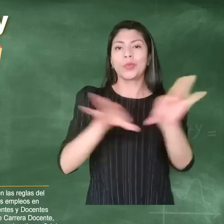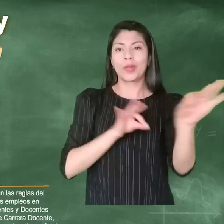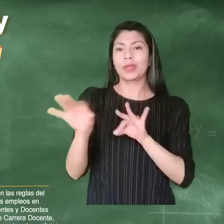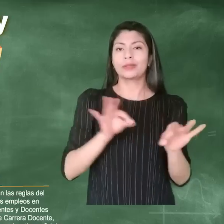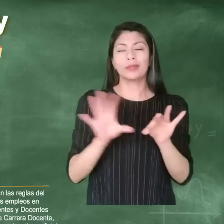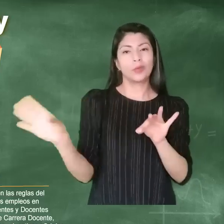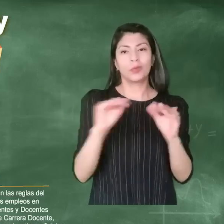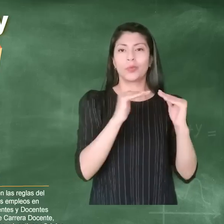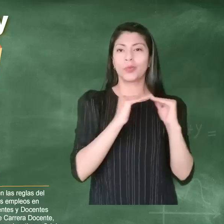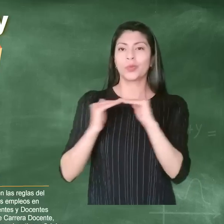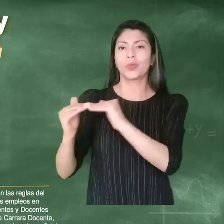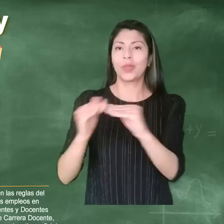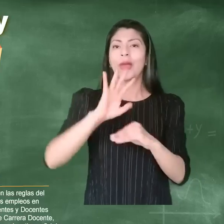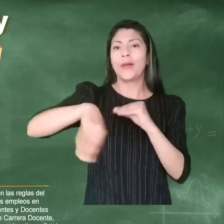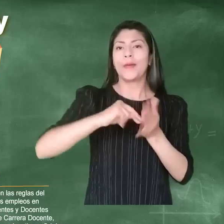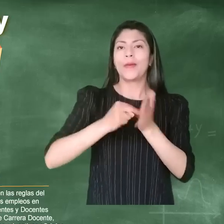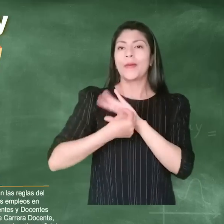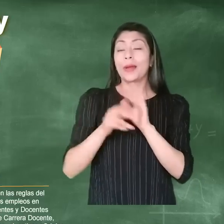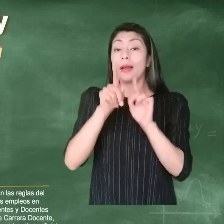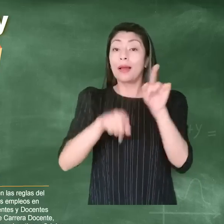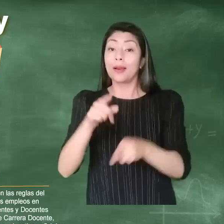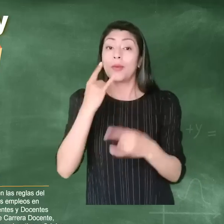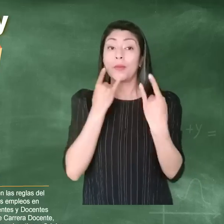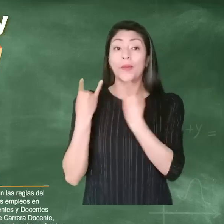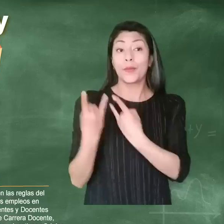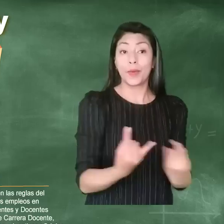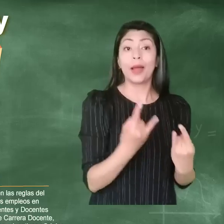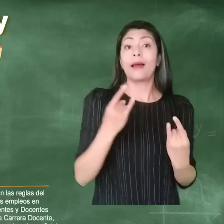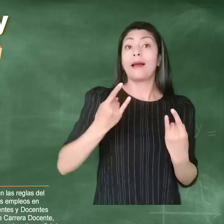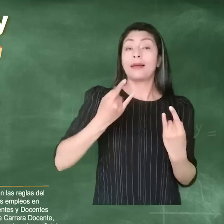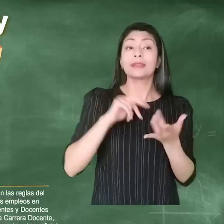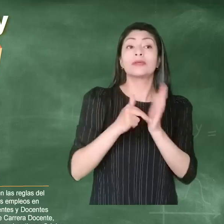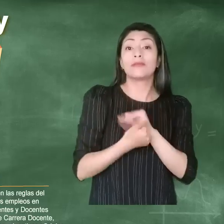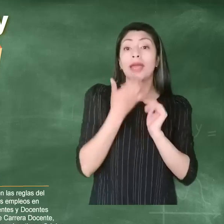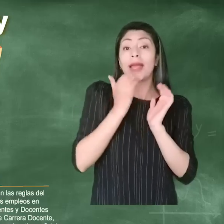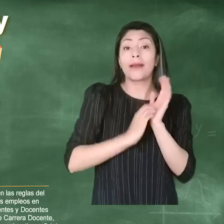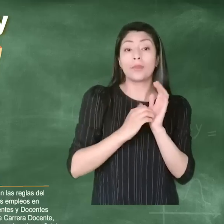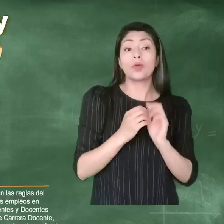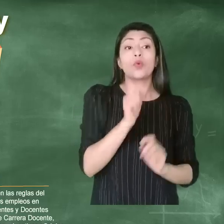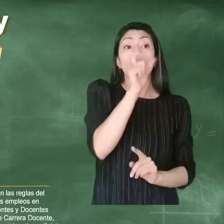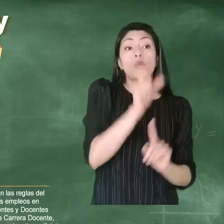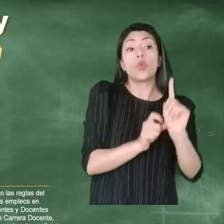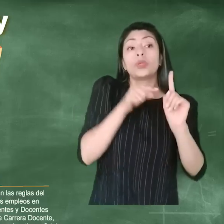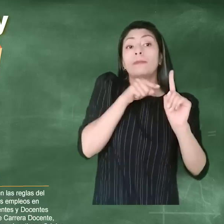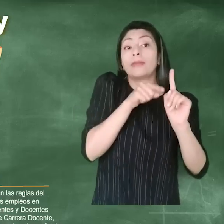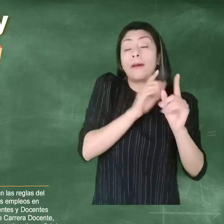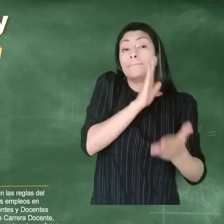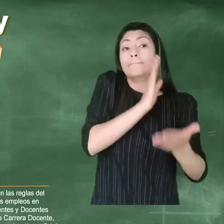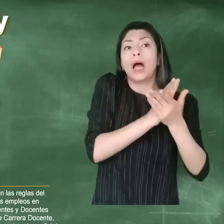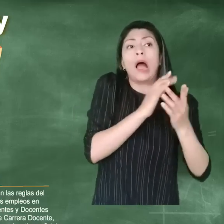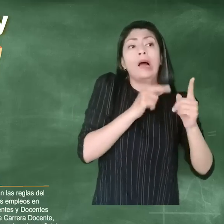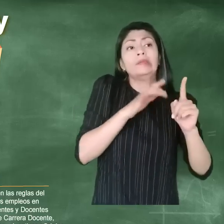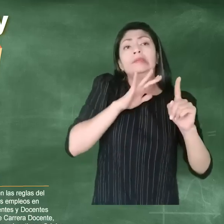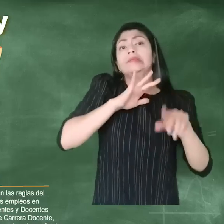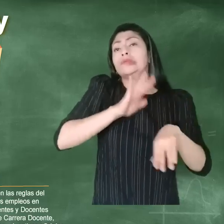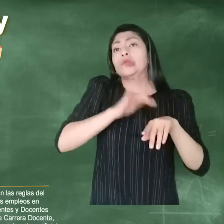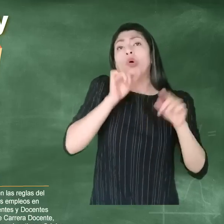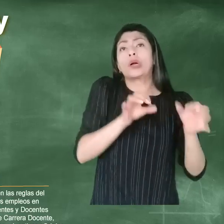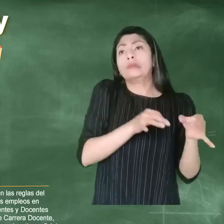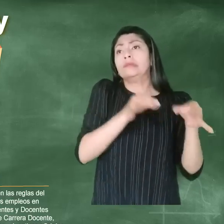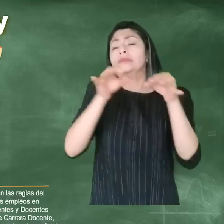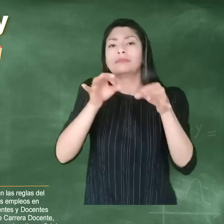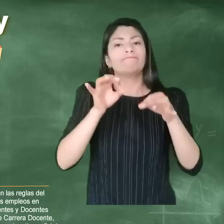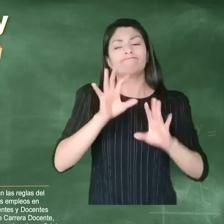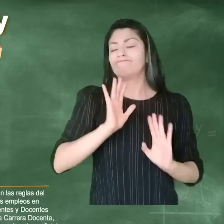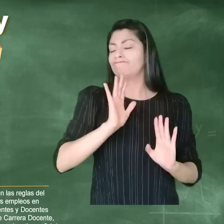este proceso de selección, de prevalencia del interés general sobre el particular, de economía y de celeridad,